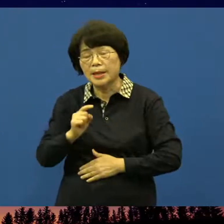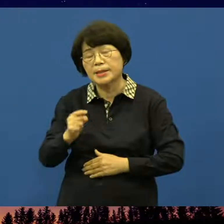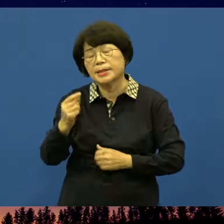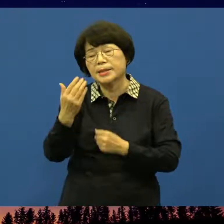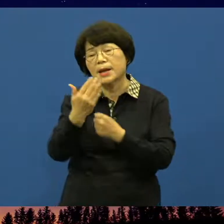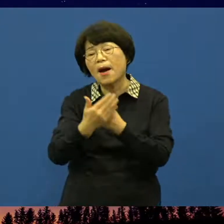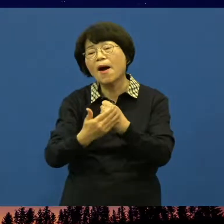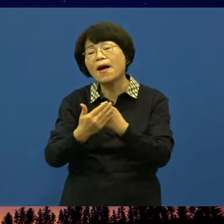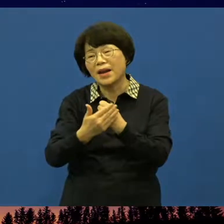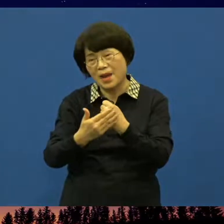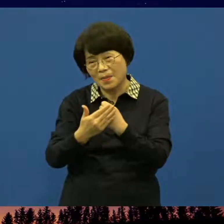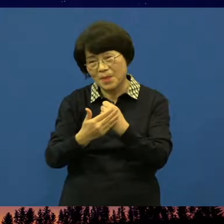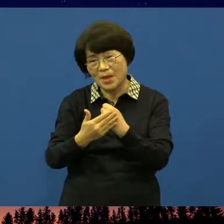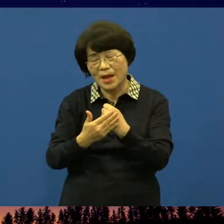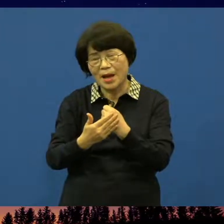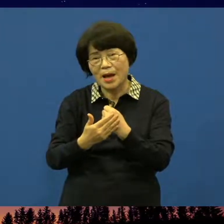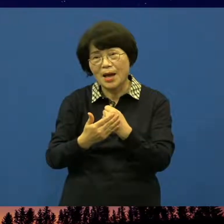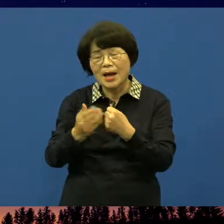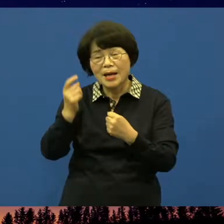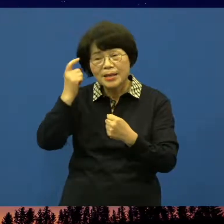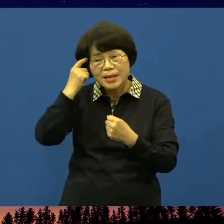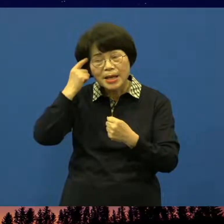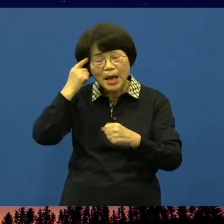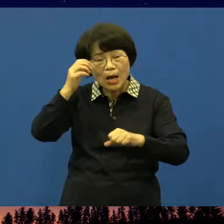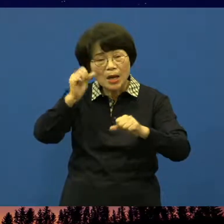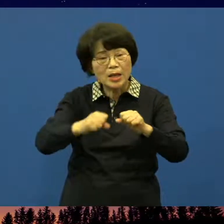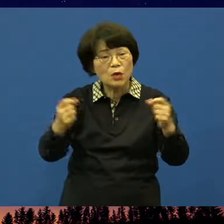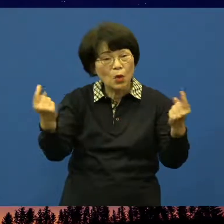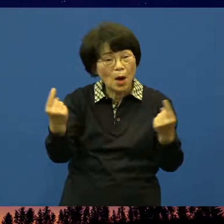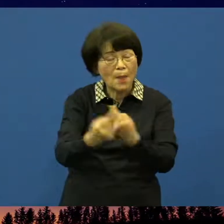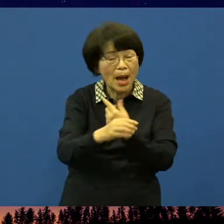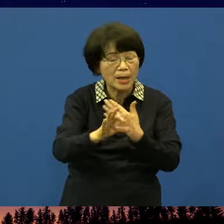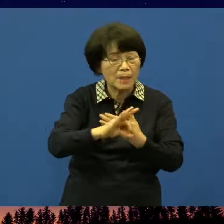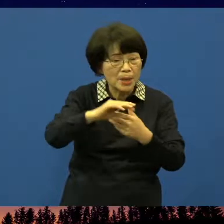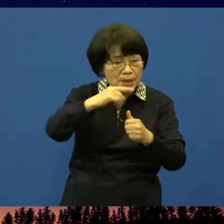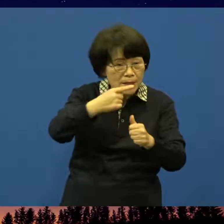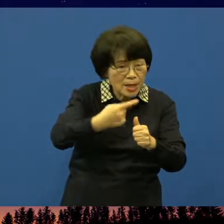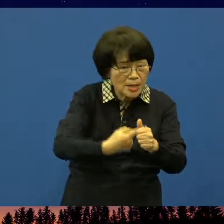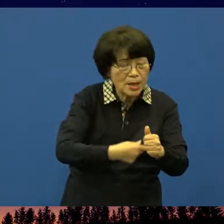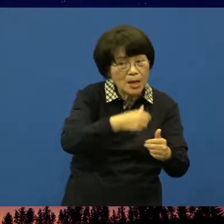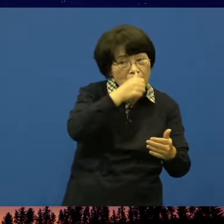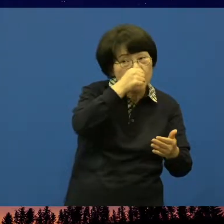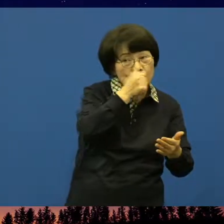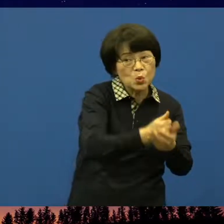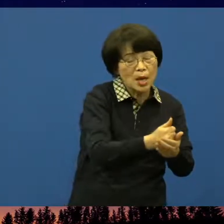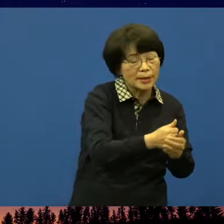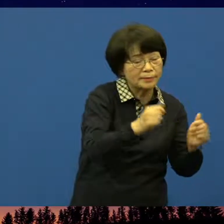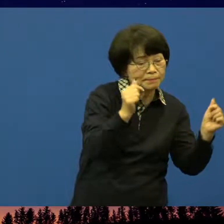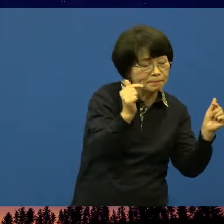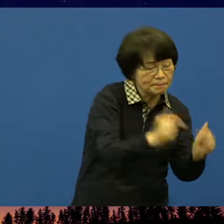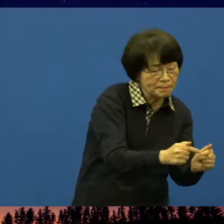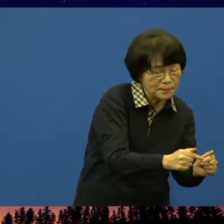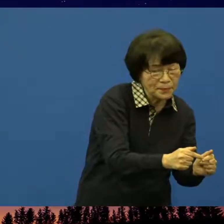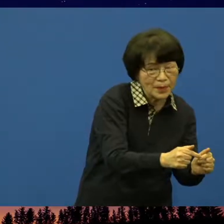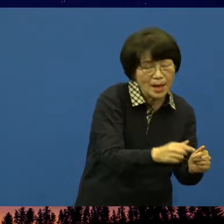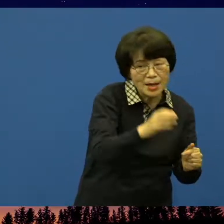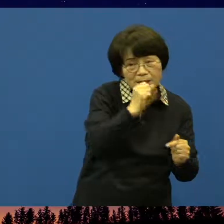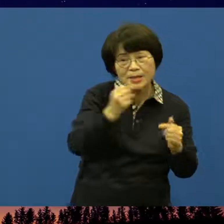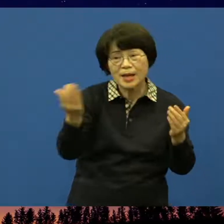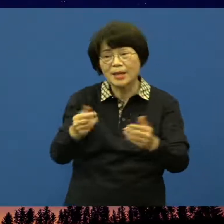은혜예요. 여러분, 생각과 태도가 바뀌면 자연스럽게 죄의 자극은 적게 받고 선한 일을 하는 기회는 많아지게